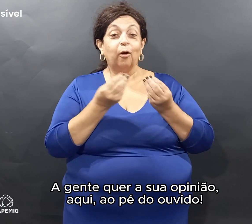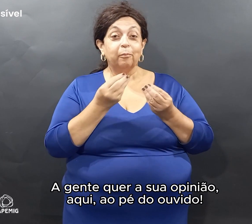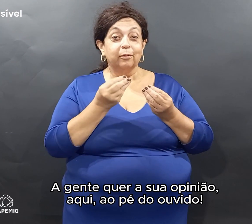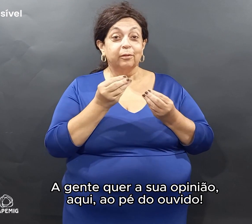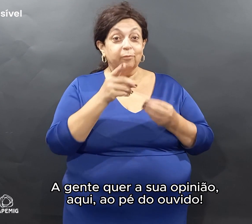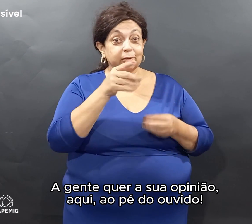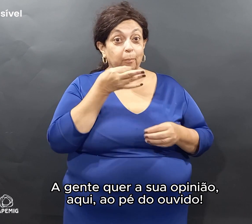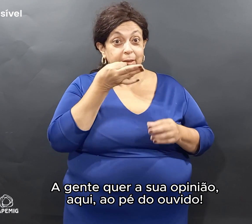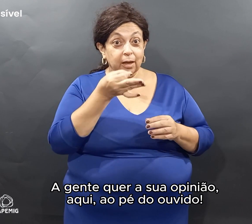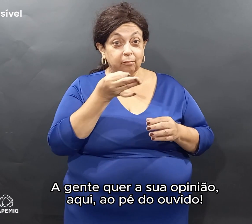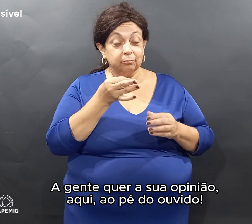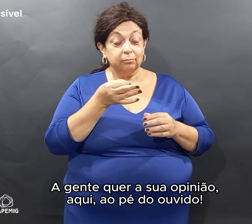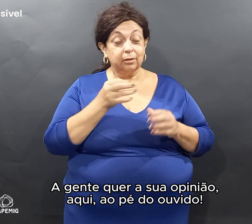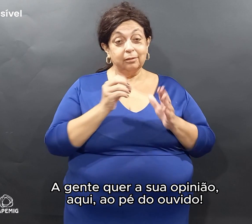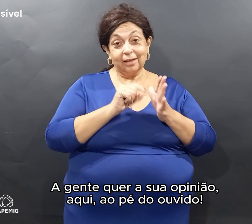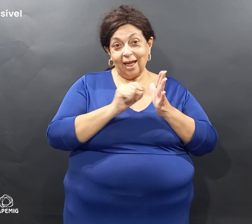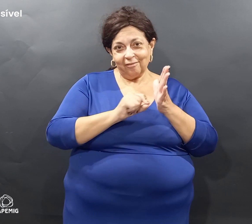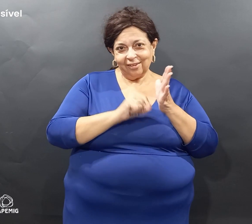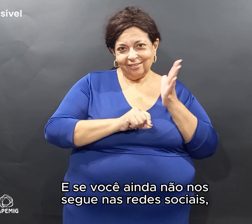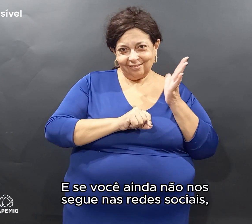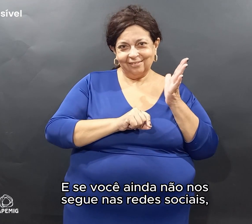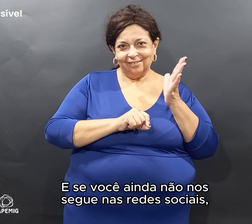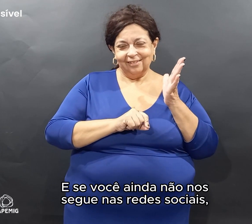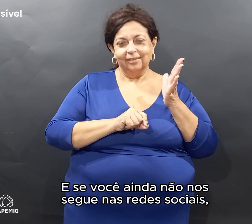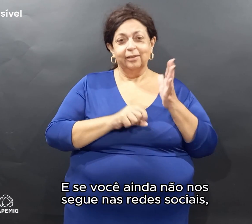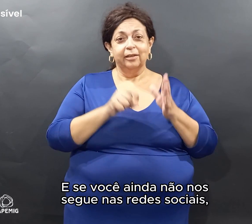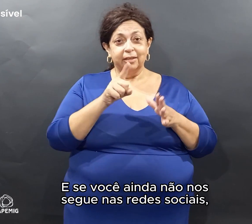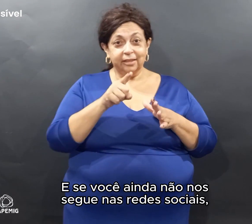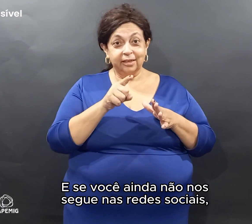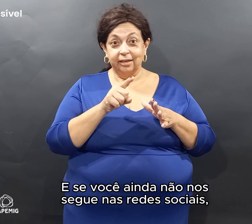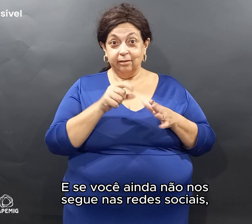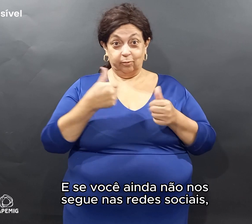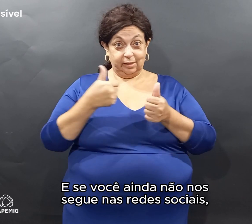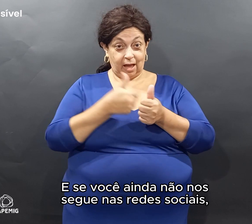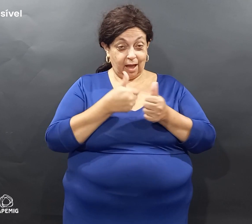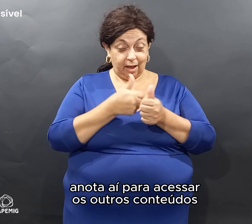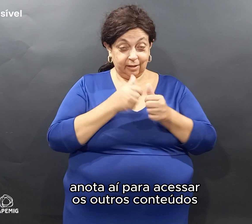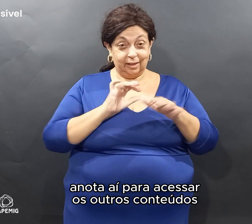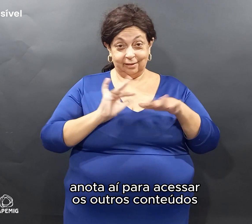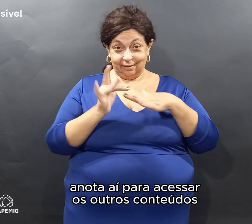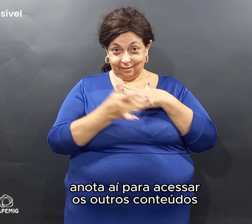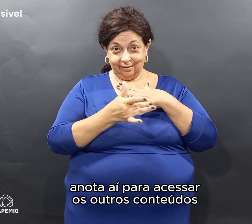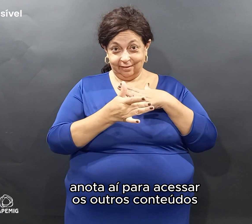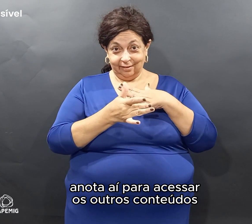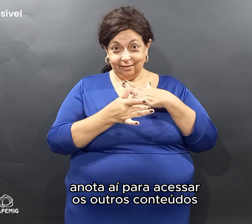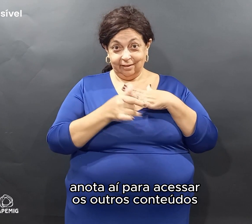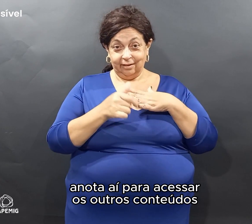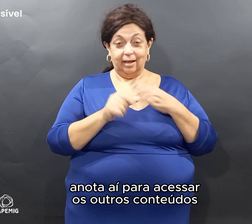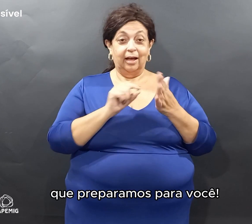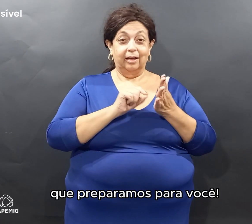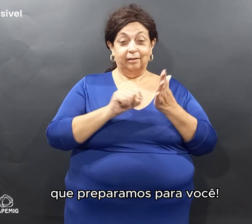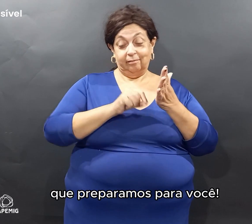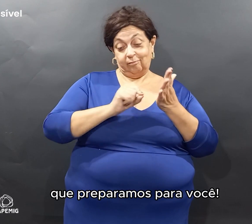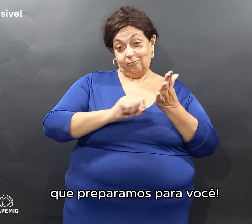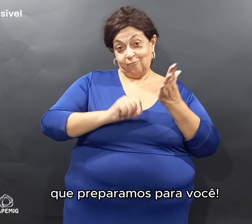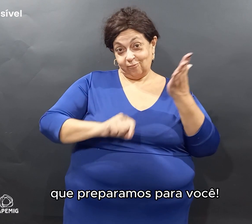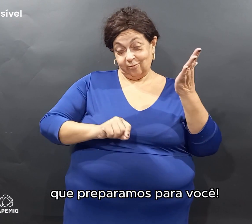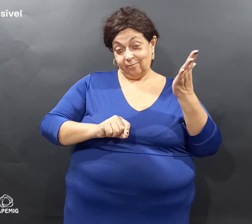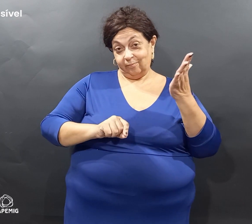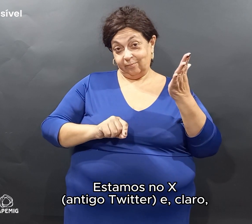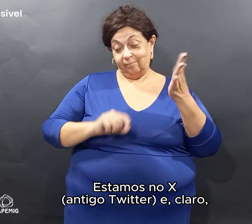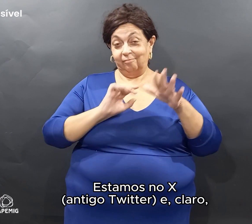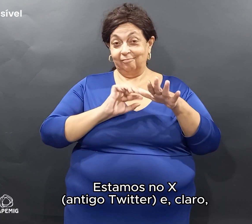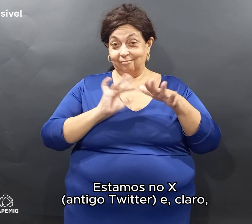gente quer a sua opinião aqui, ao pé do ouvido. E se você ainda não nos segue nas redes sociais, anota aí para acessar os outros conteúdos que preparamos para